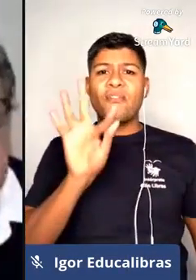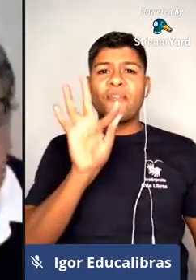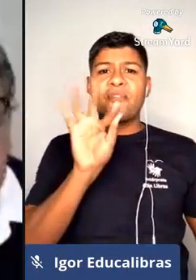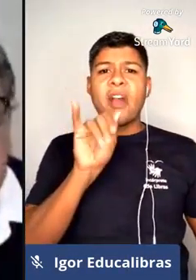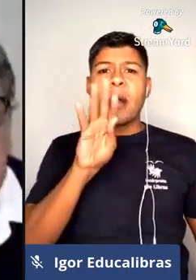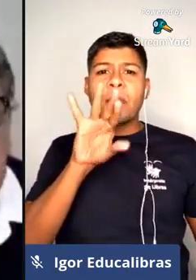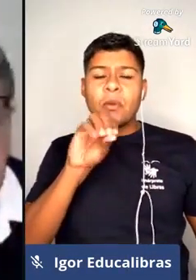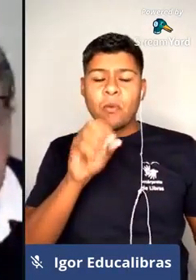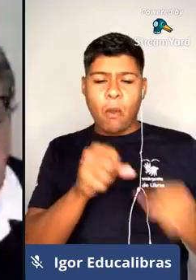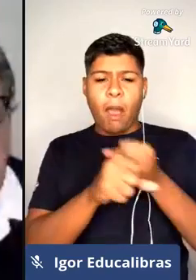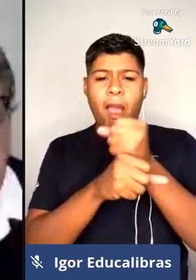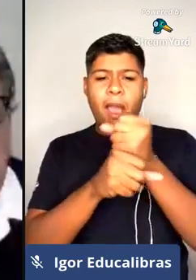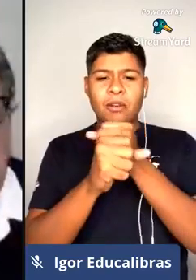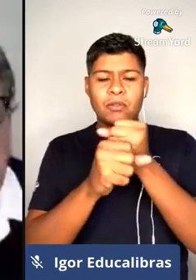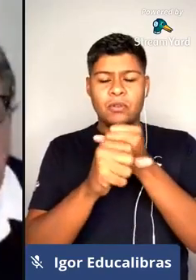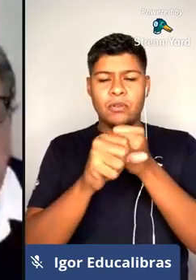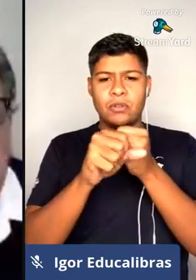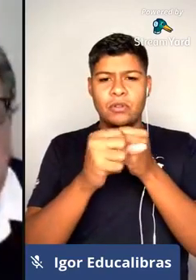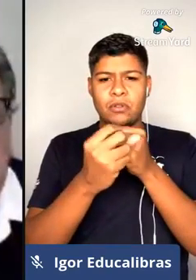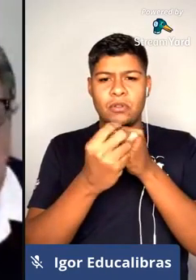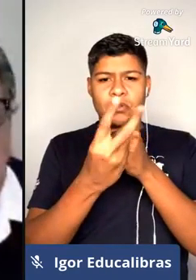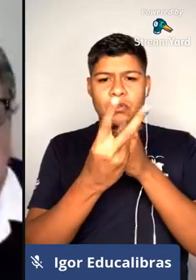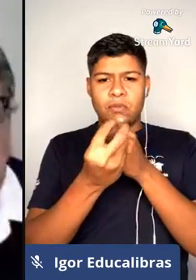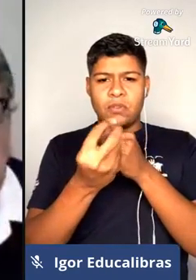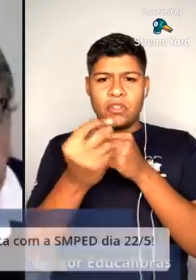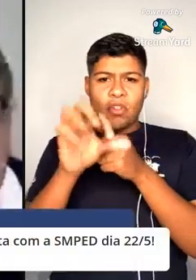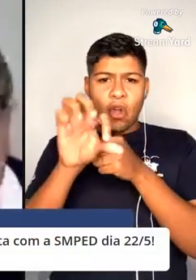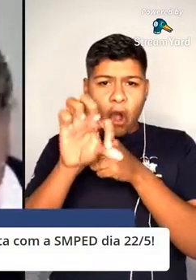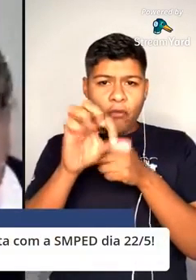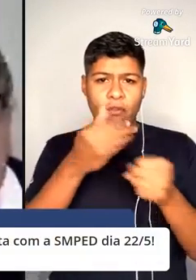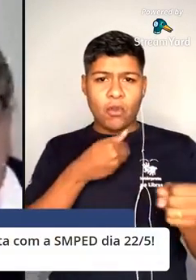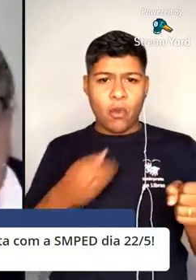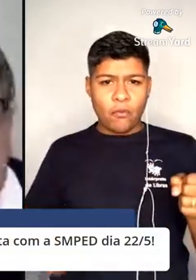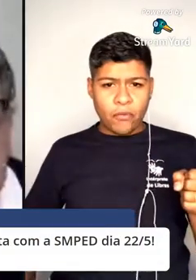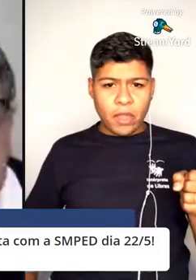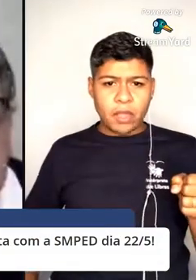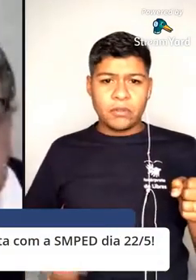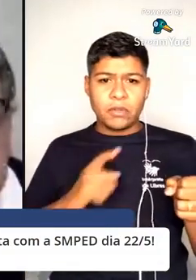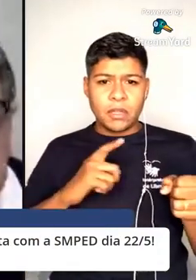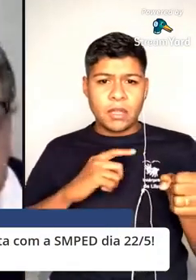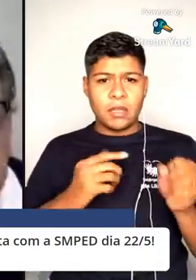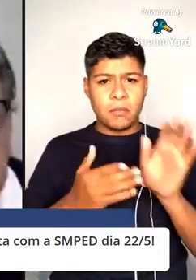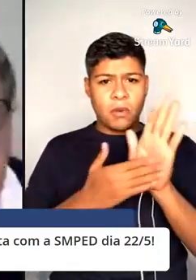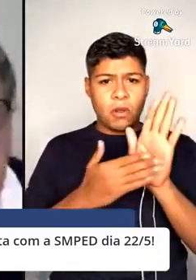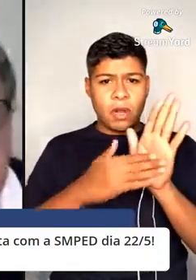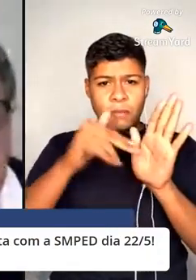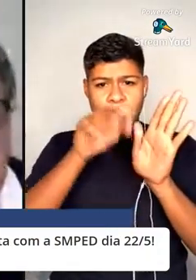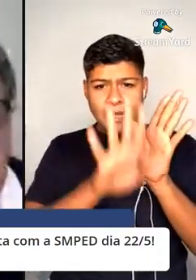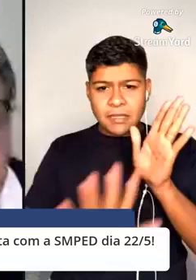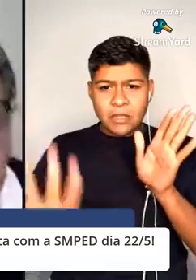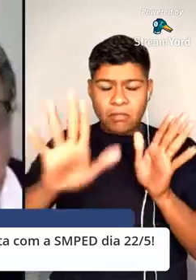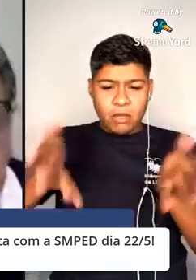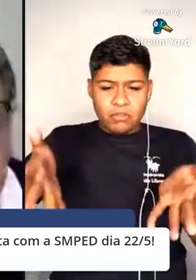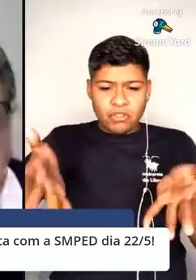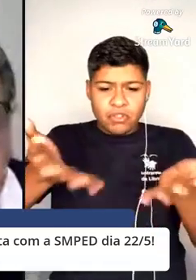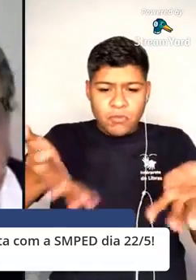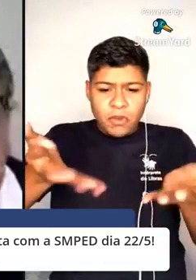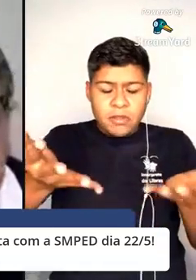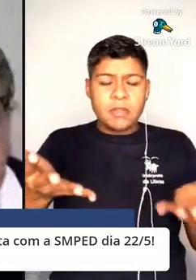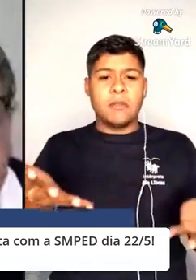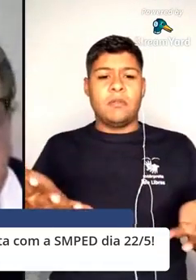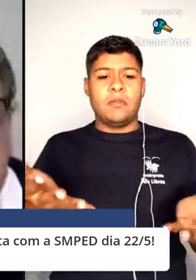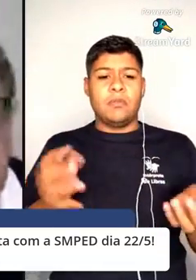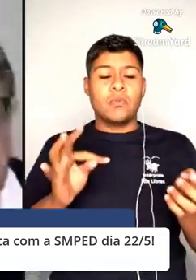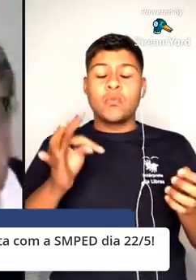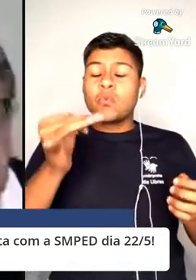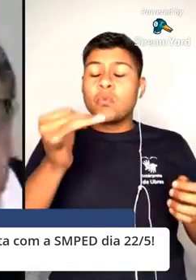em 2009, para que o governo assumisse um programa nacional de estimulação precoce, uma vez que todo esse